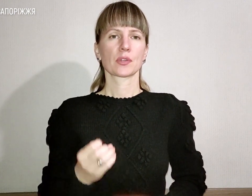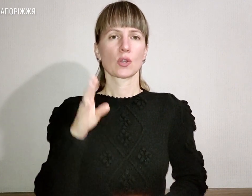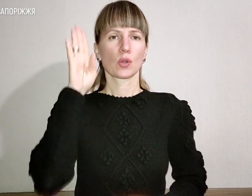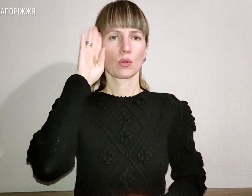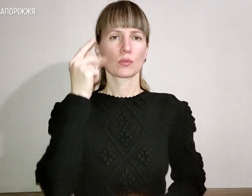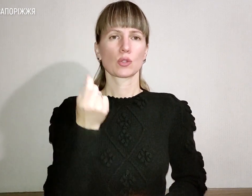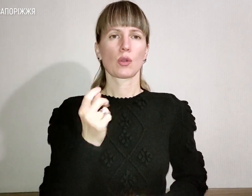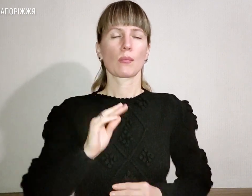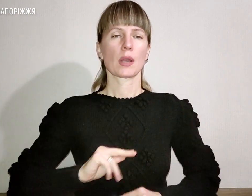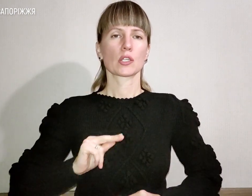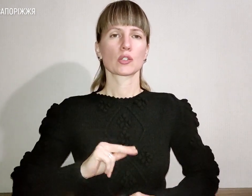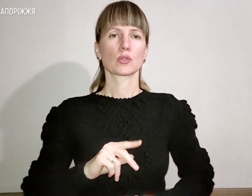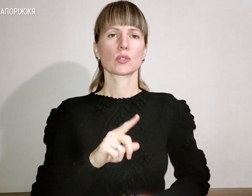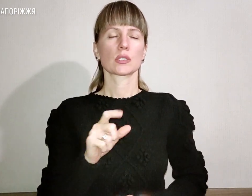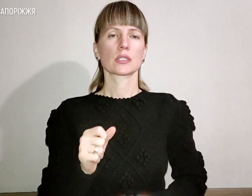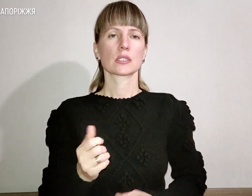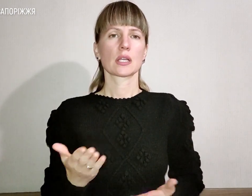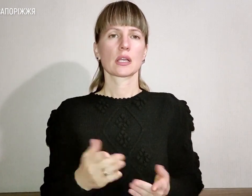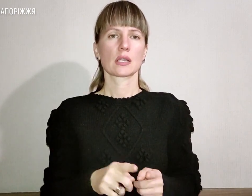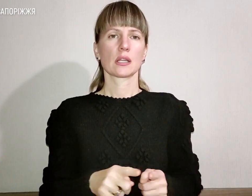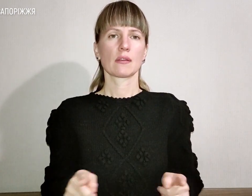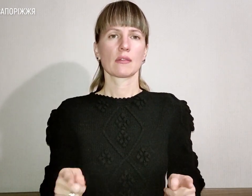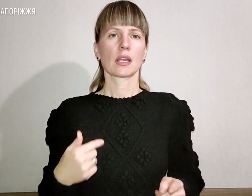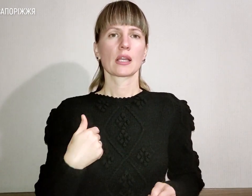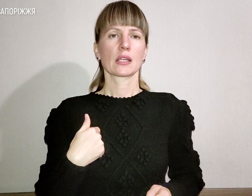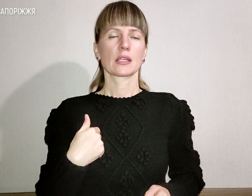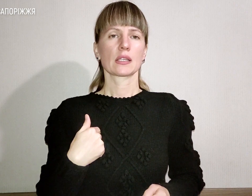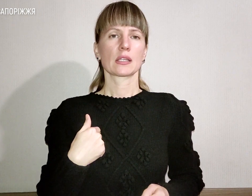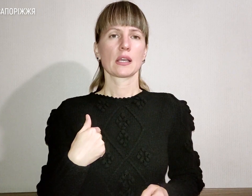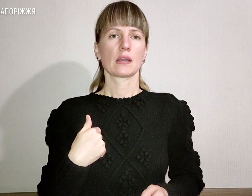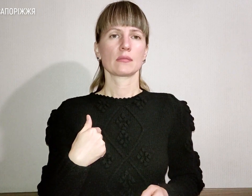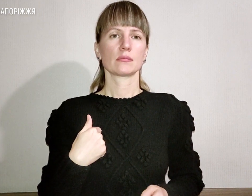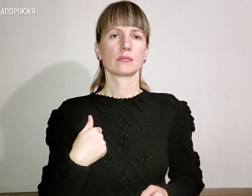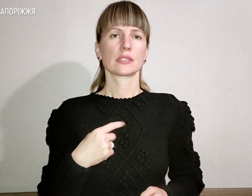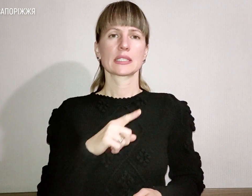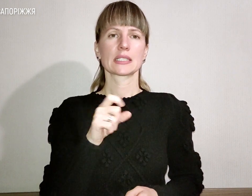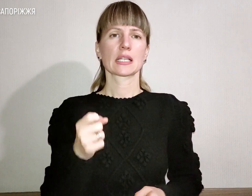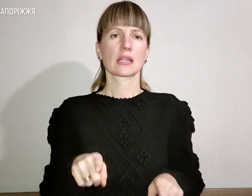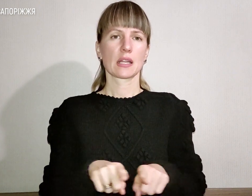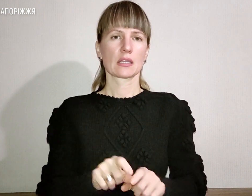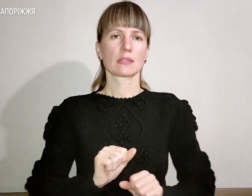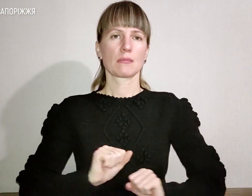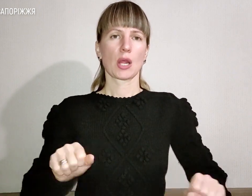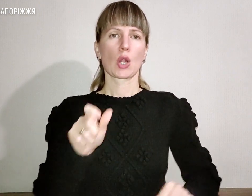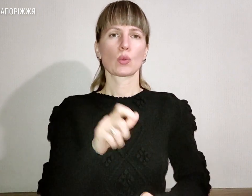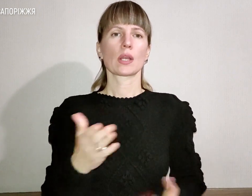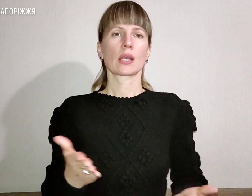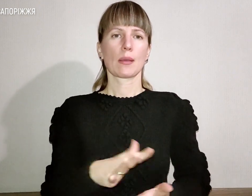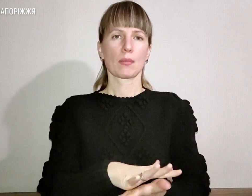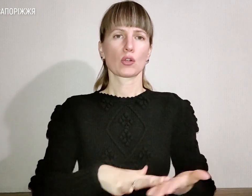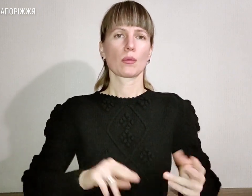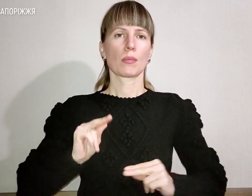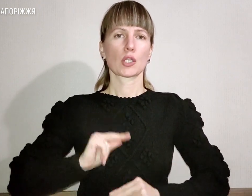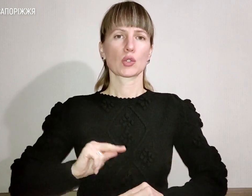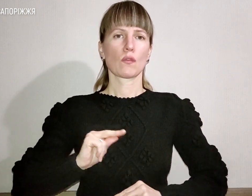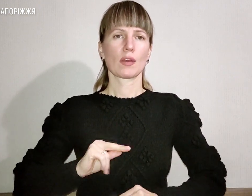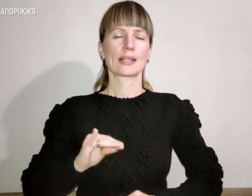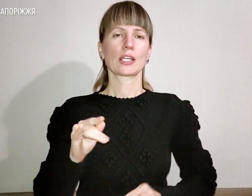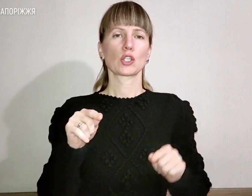працюють зараз. Ну, звісно, я взагалі... Звичайно, я за таких відважних людей, які продовжують працювати. І тут, і в